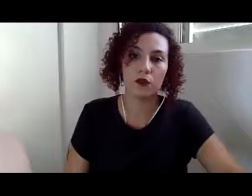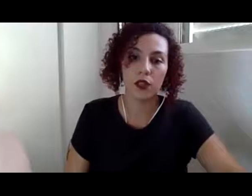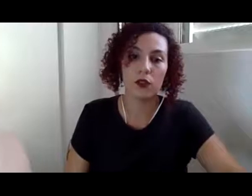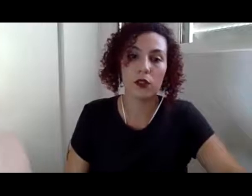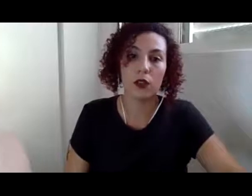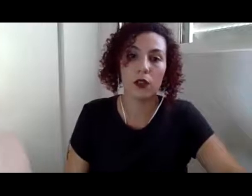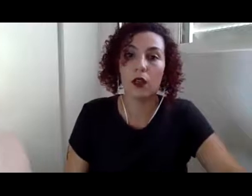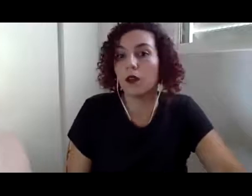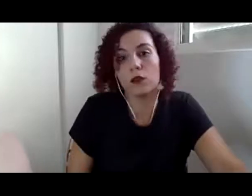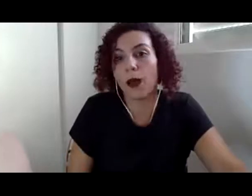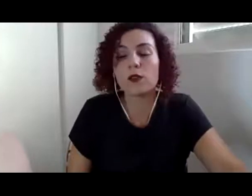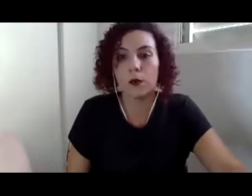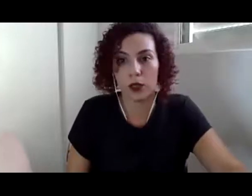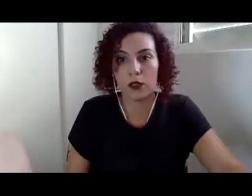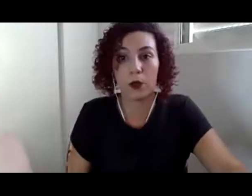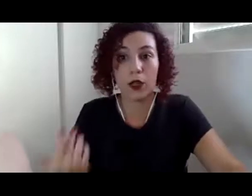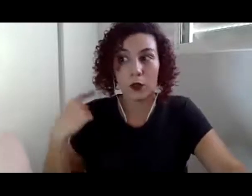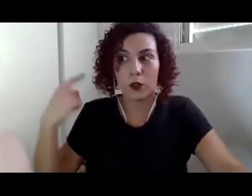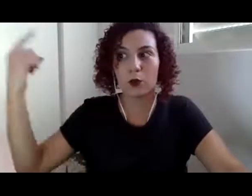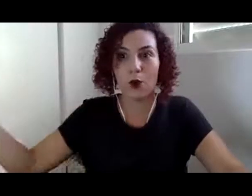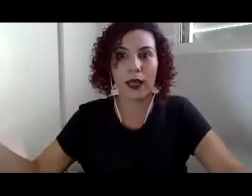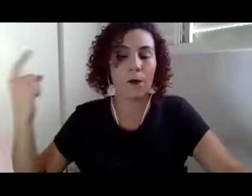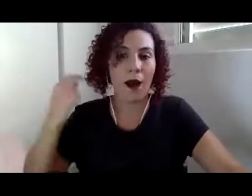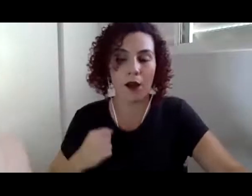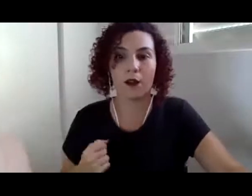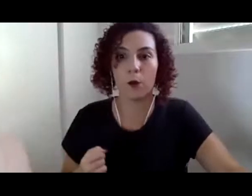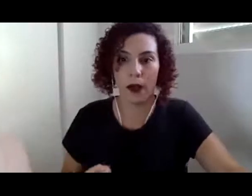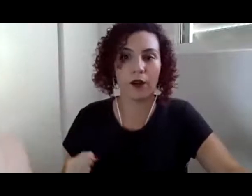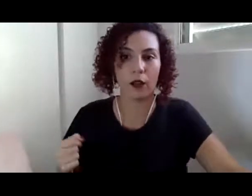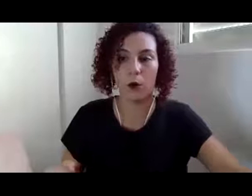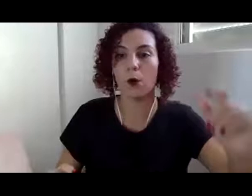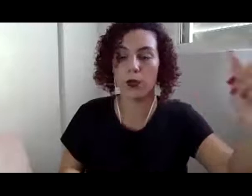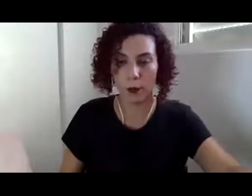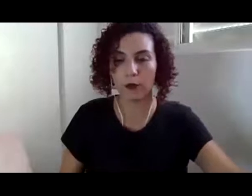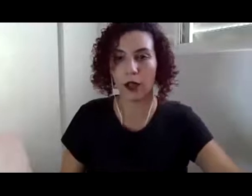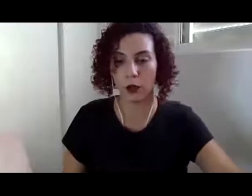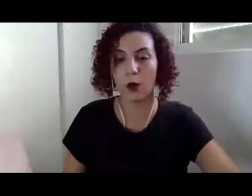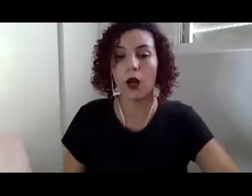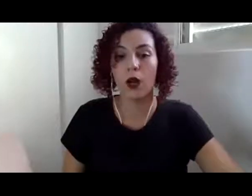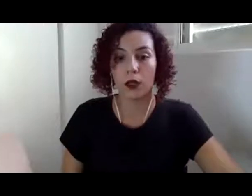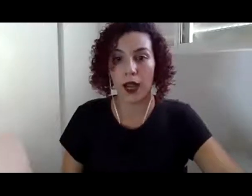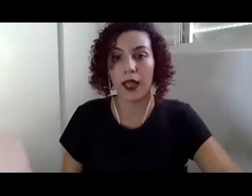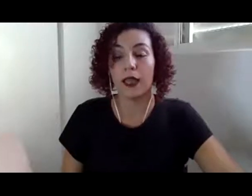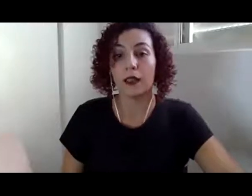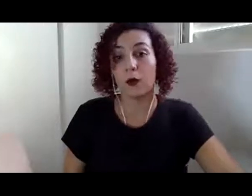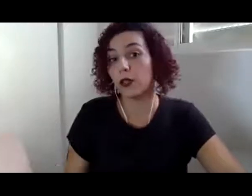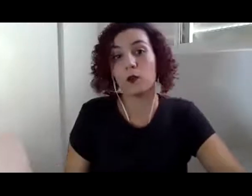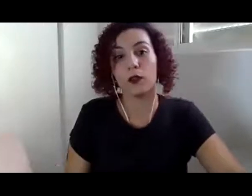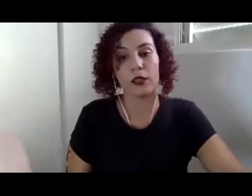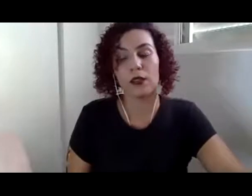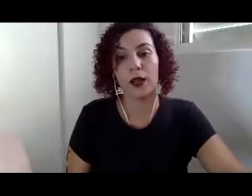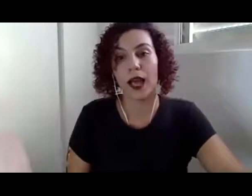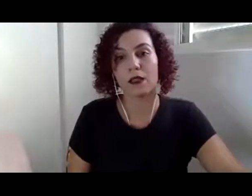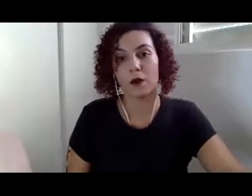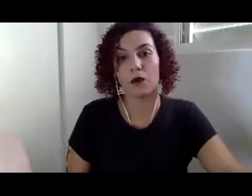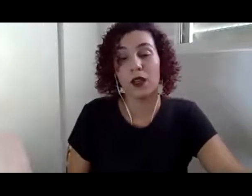famílias ouvintes, não passou por isso, porque ele não escutou aquela palavra que o pai falou, que a mãe falou, né? Então, ele não